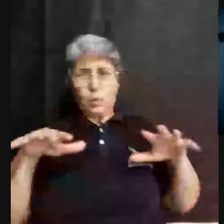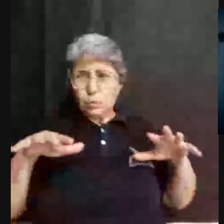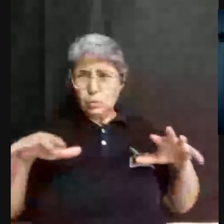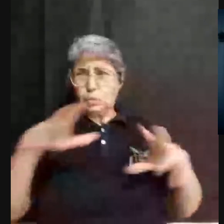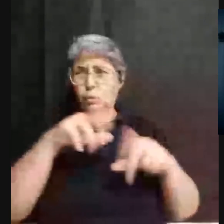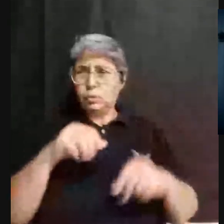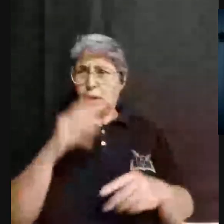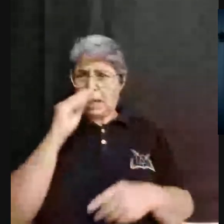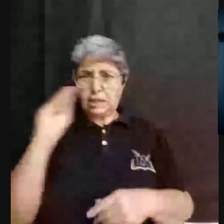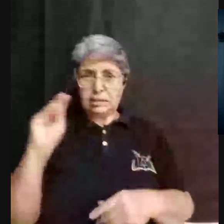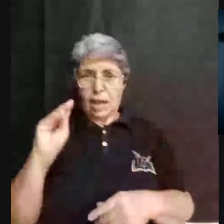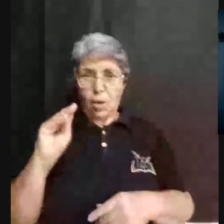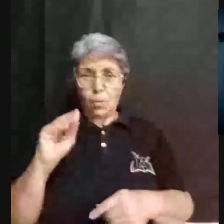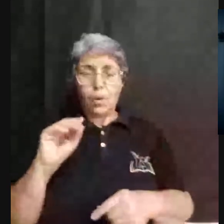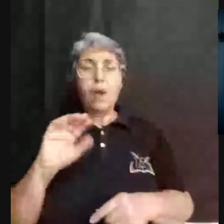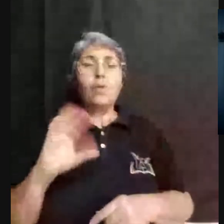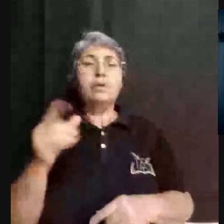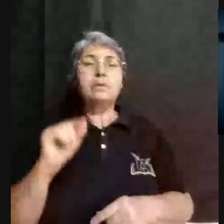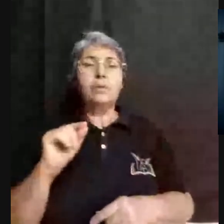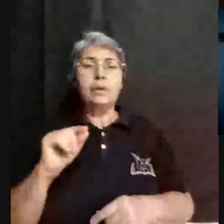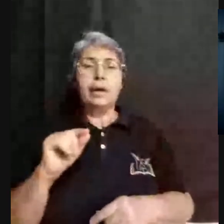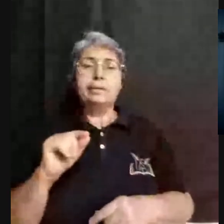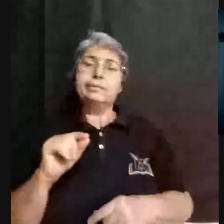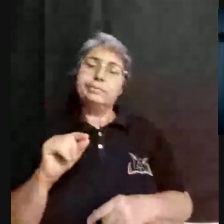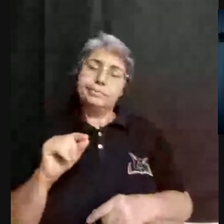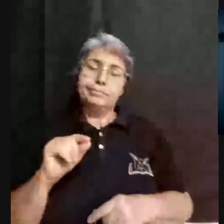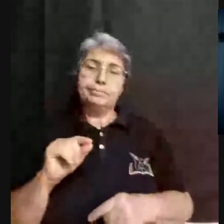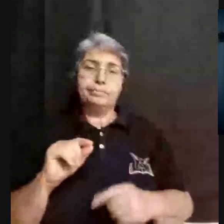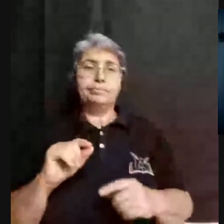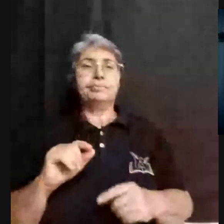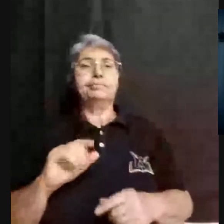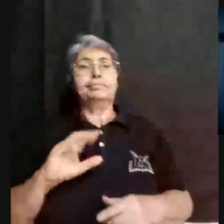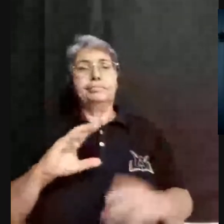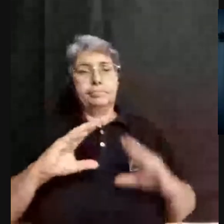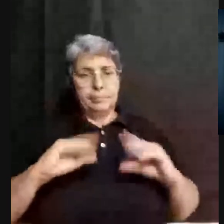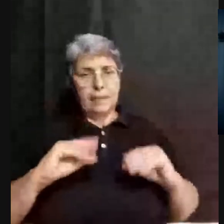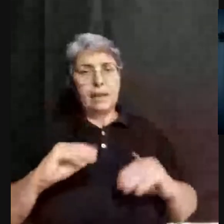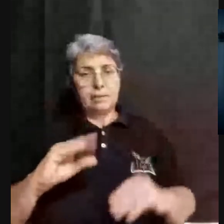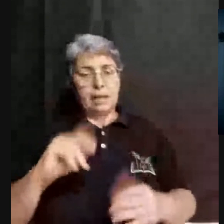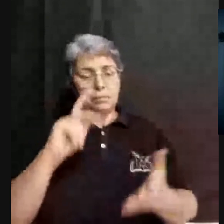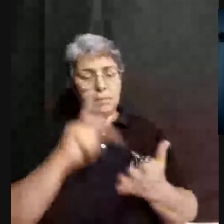retardou a chuva serôdia, o alto clamor e a volta de Jesus.